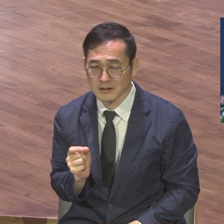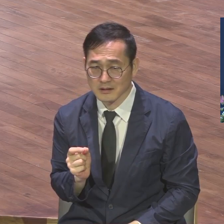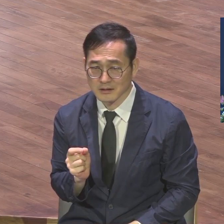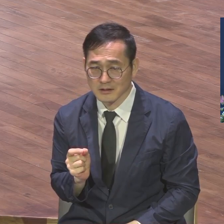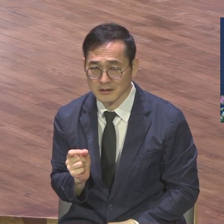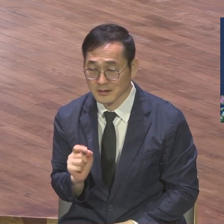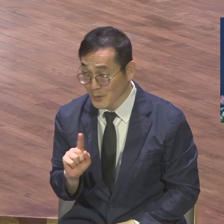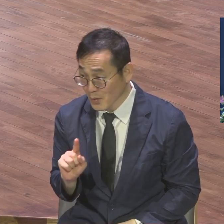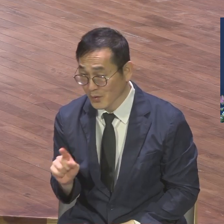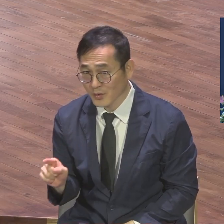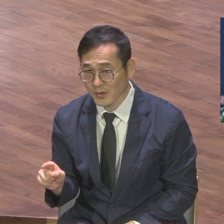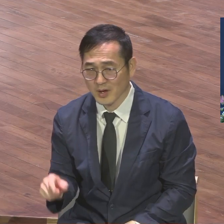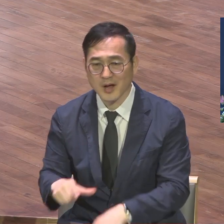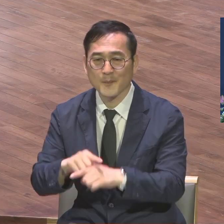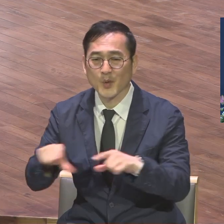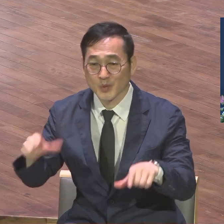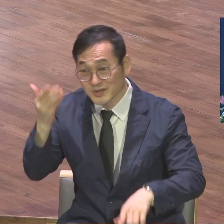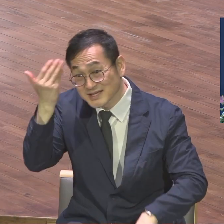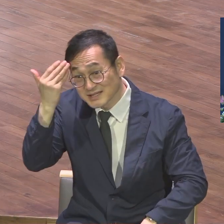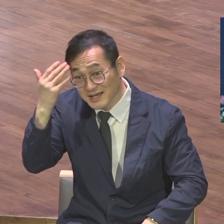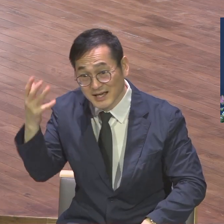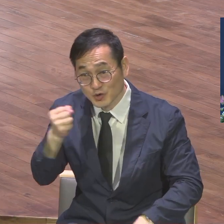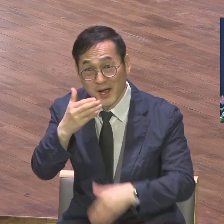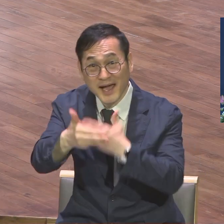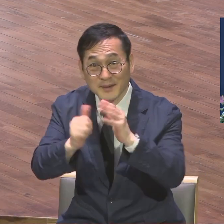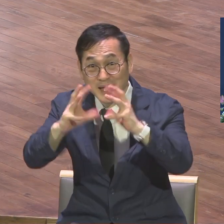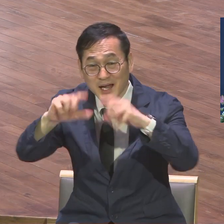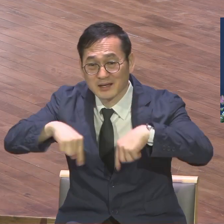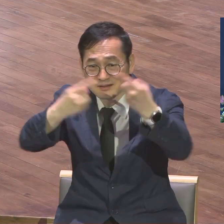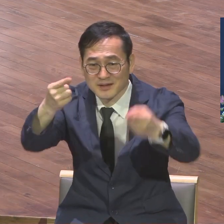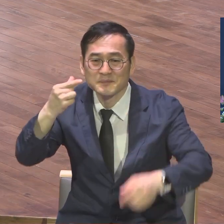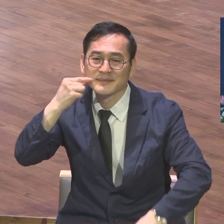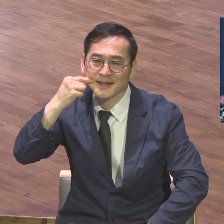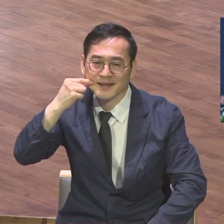수준으로는 하나님 나라의 소유가 될 수가 없다.